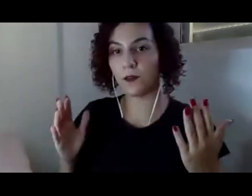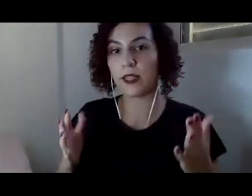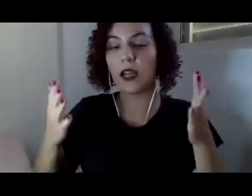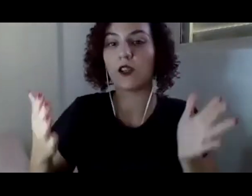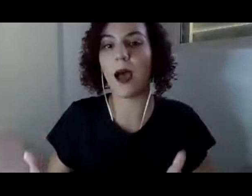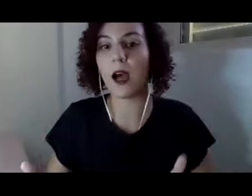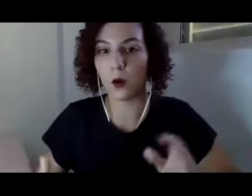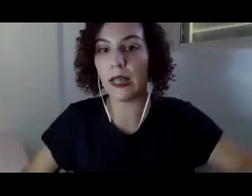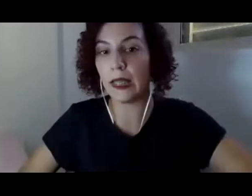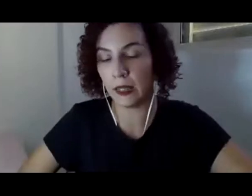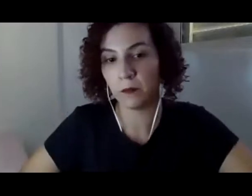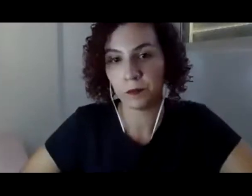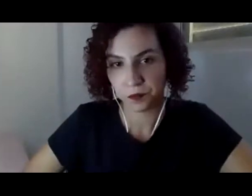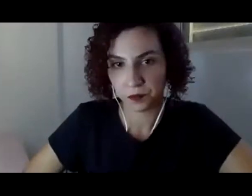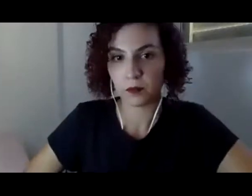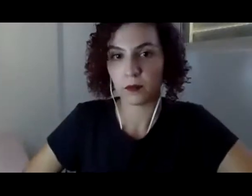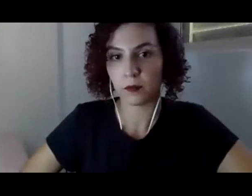fez uma vez, ela já marcou ali.